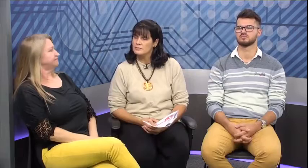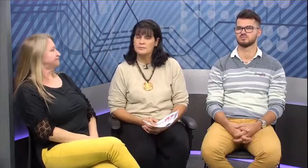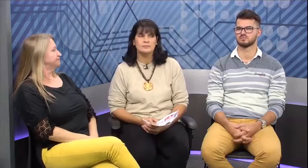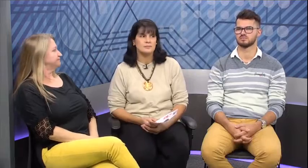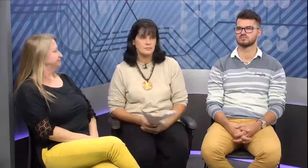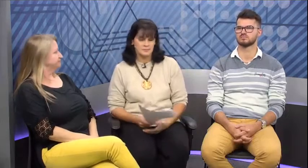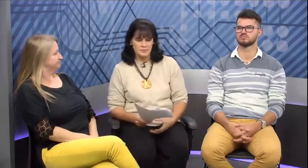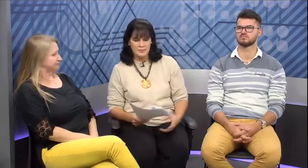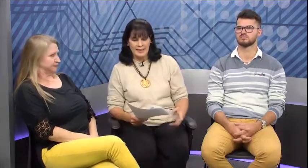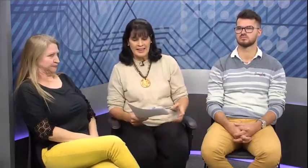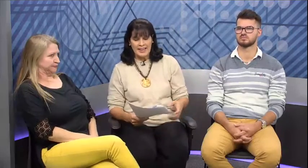era o assunto.